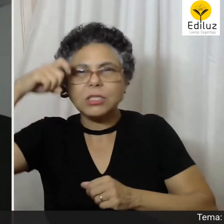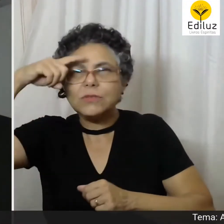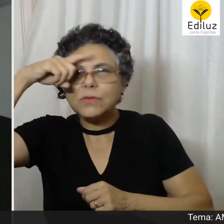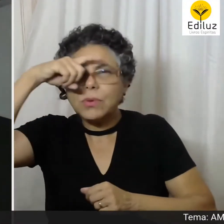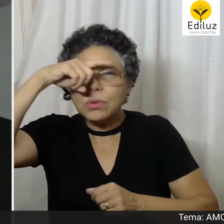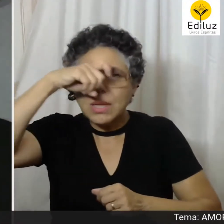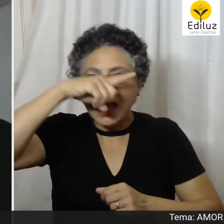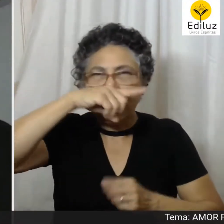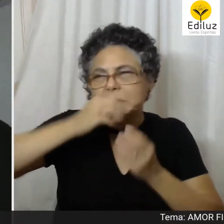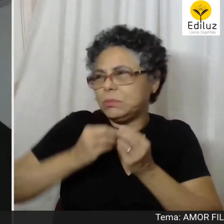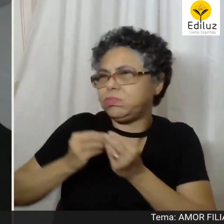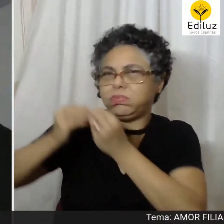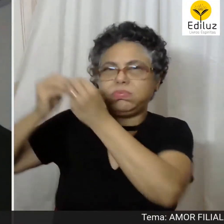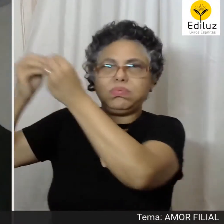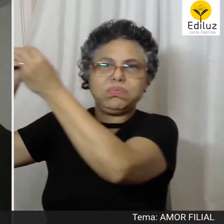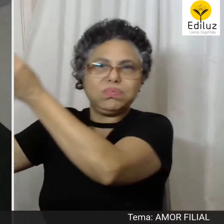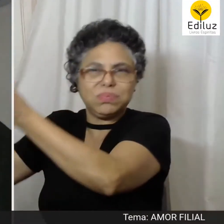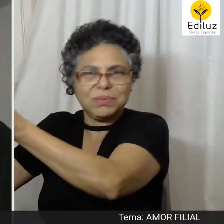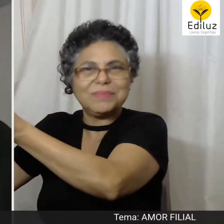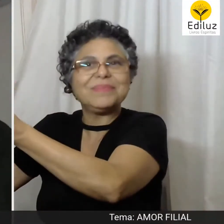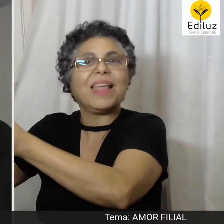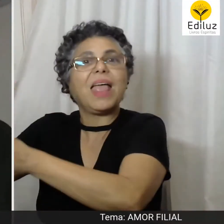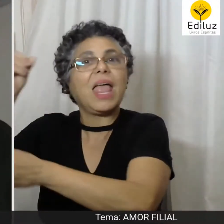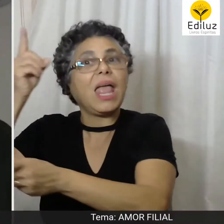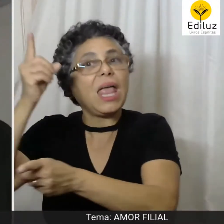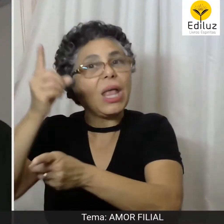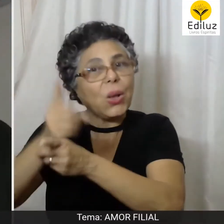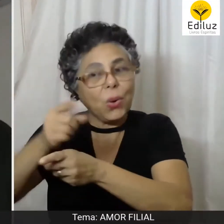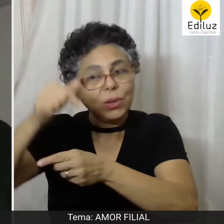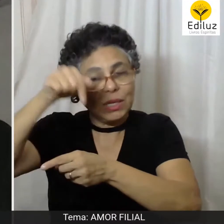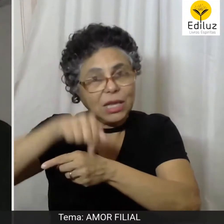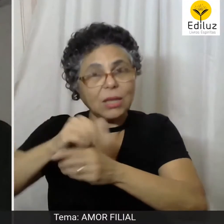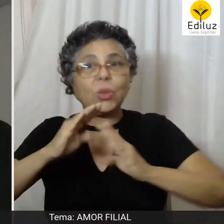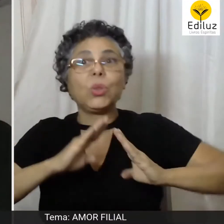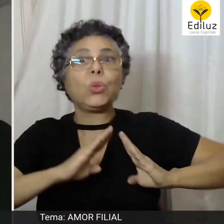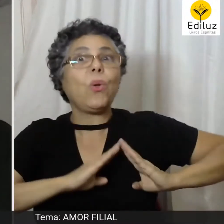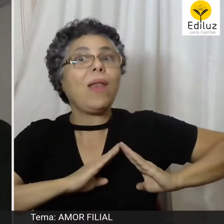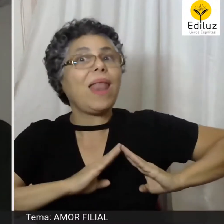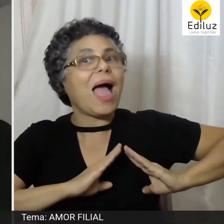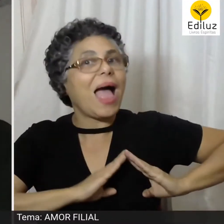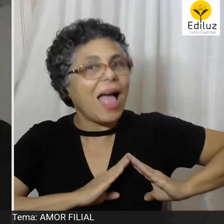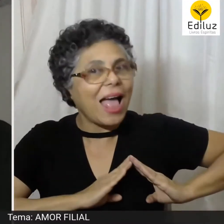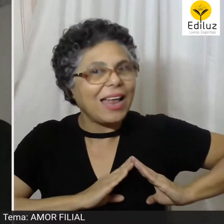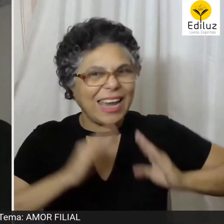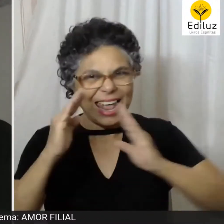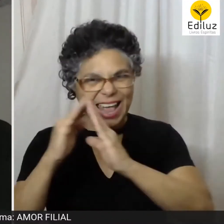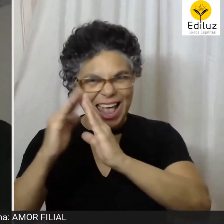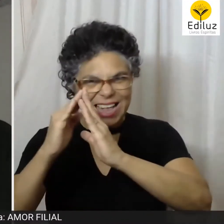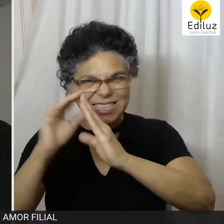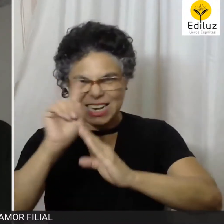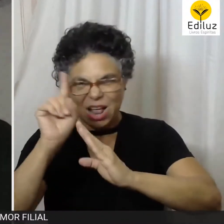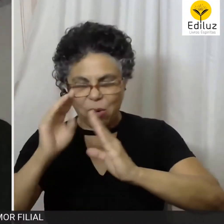o senso comum, encontre no lar, não em casa,